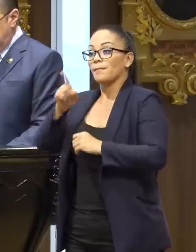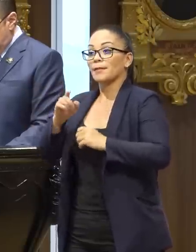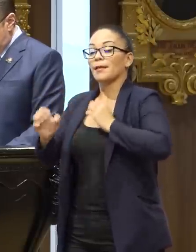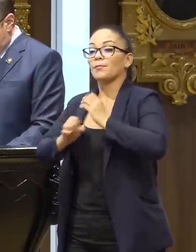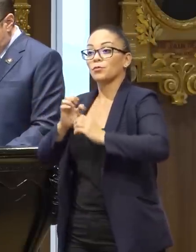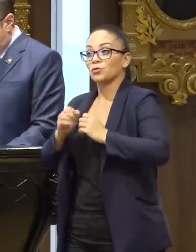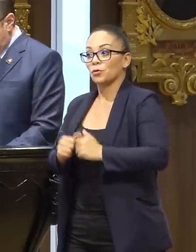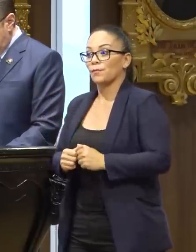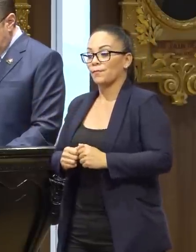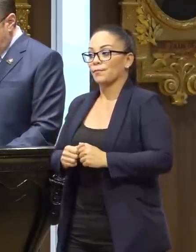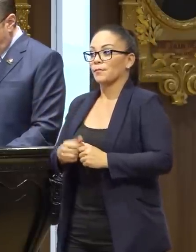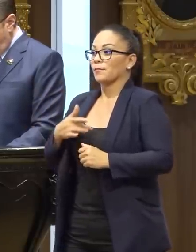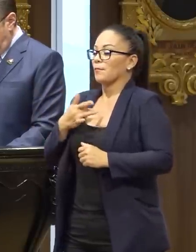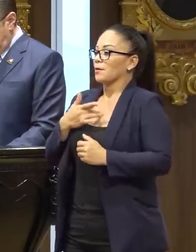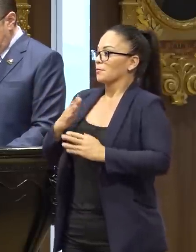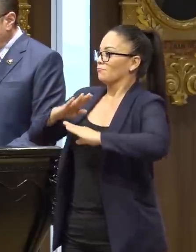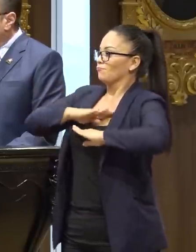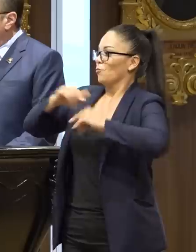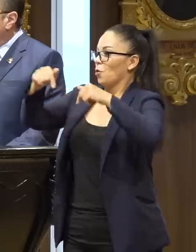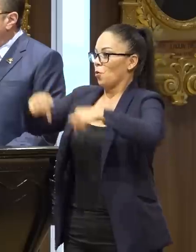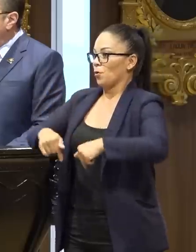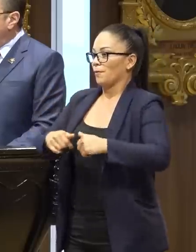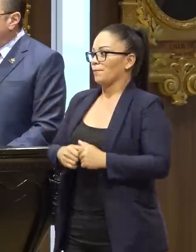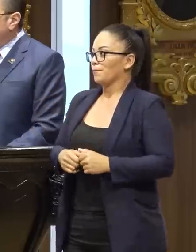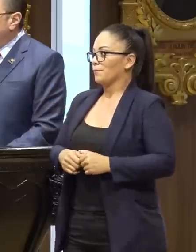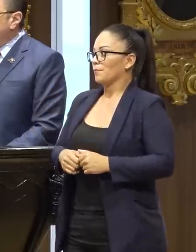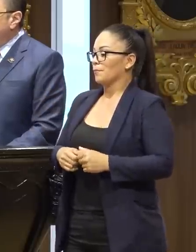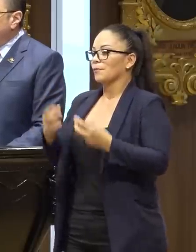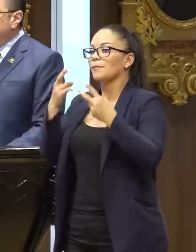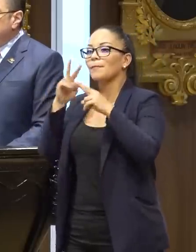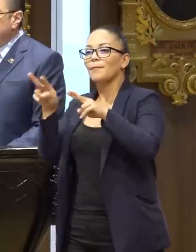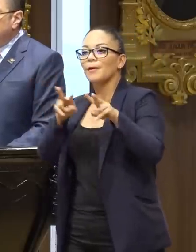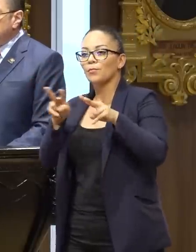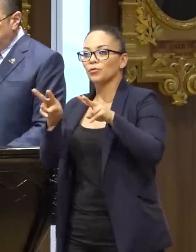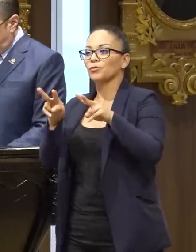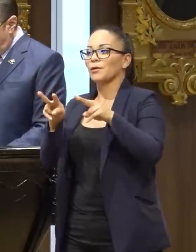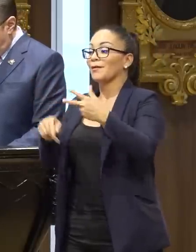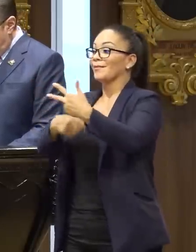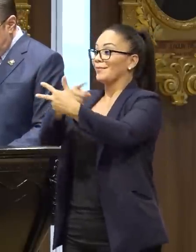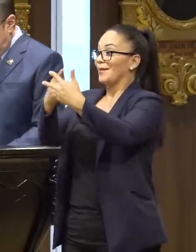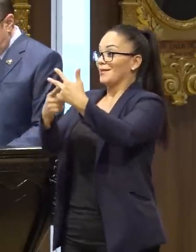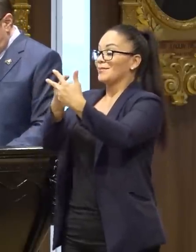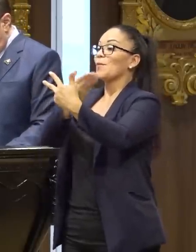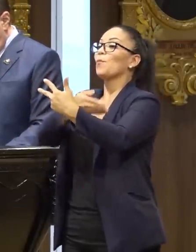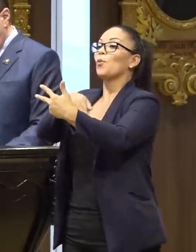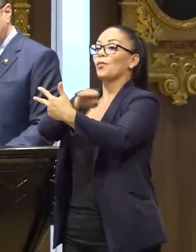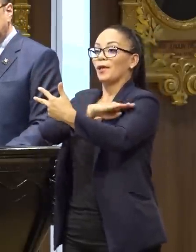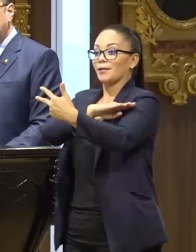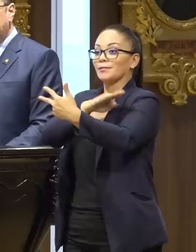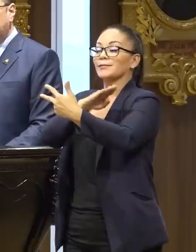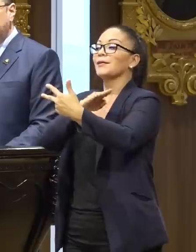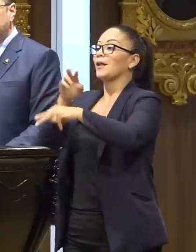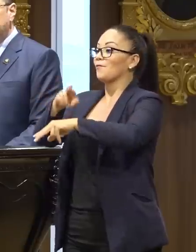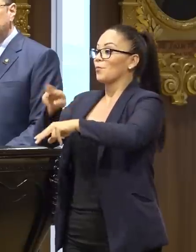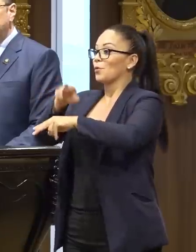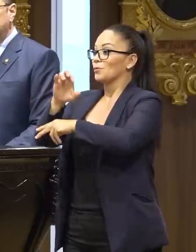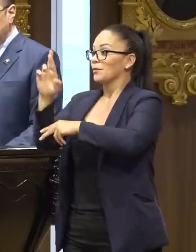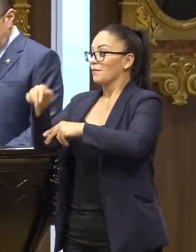emoción, me embarga hoy que vemos a los tres poderes de la República